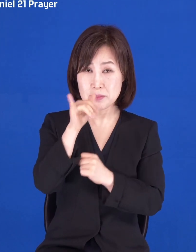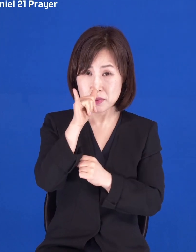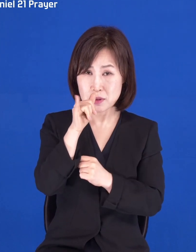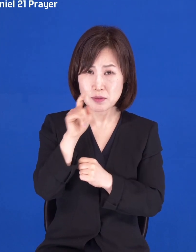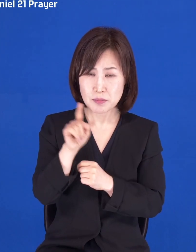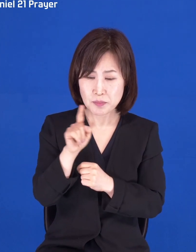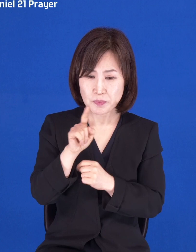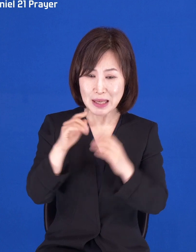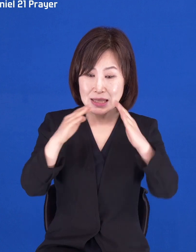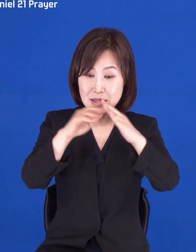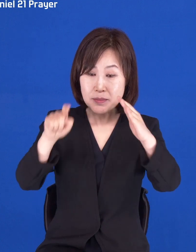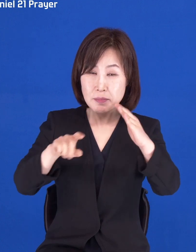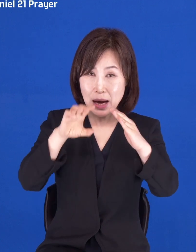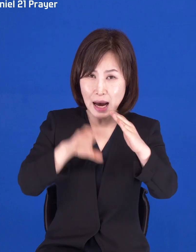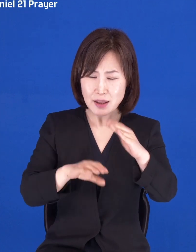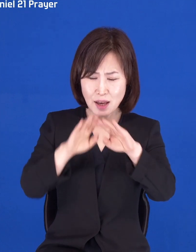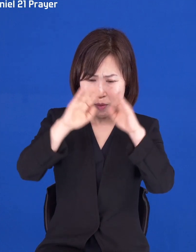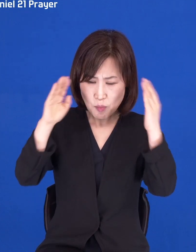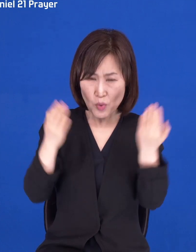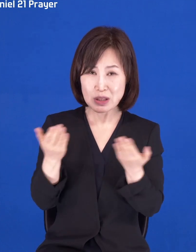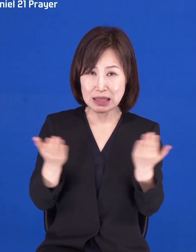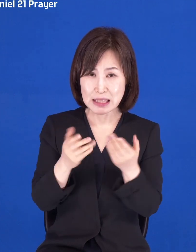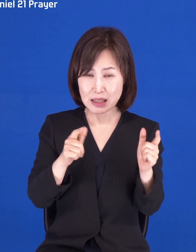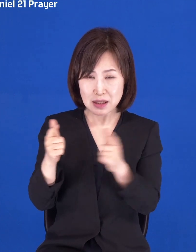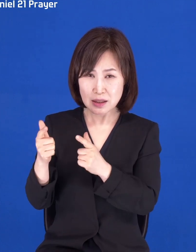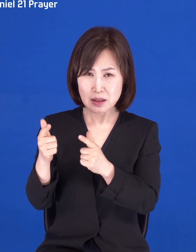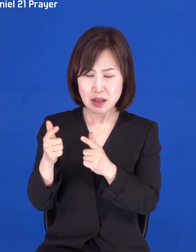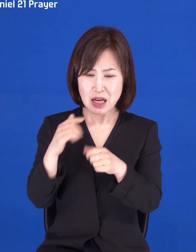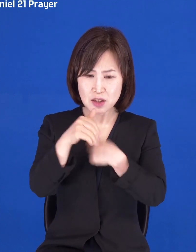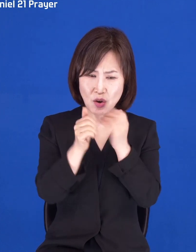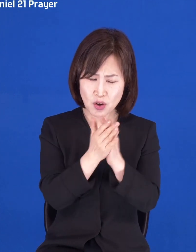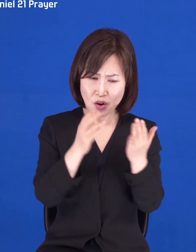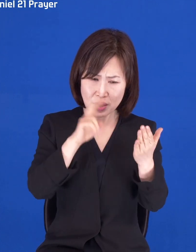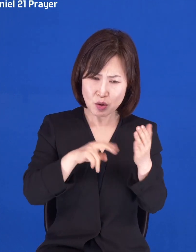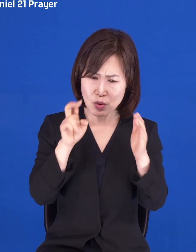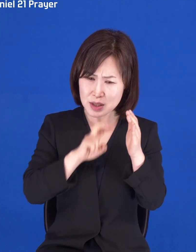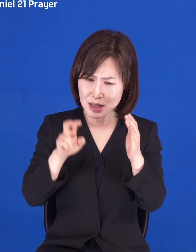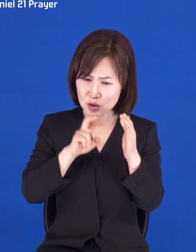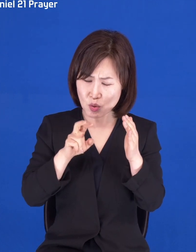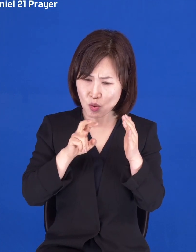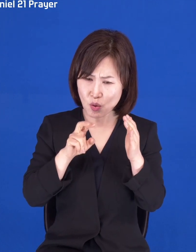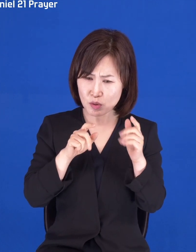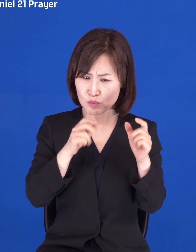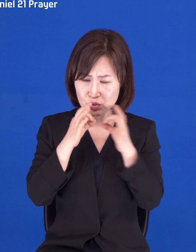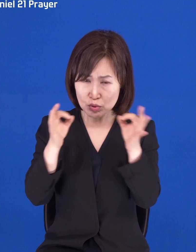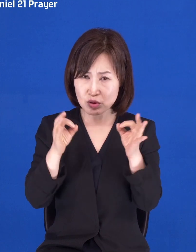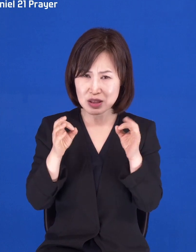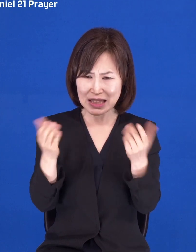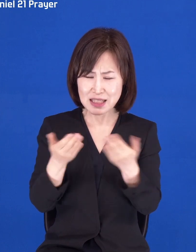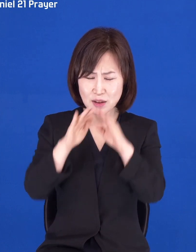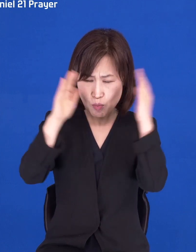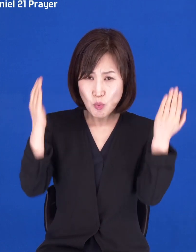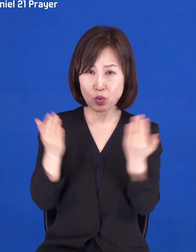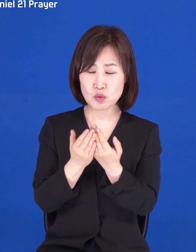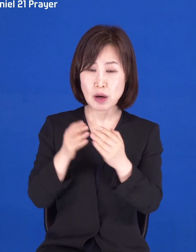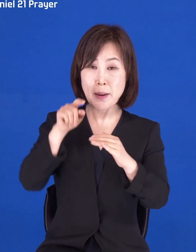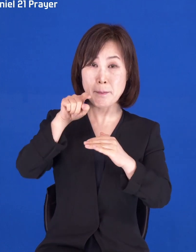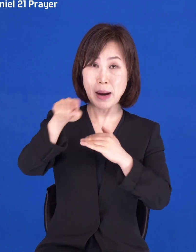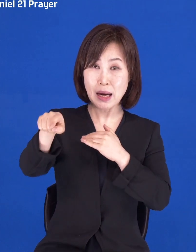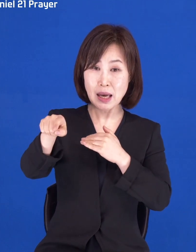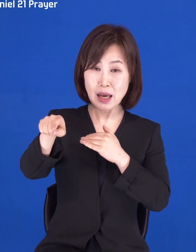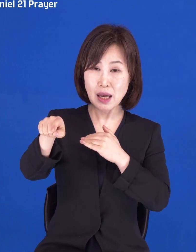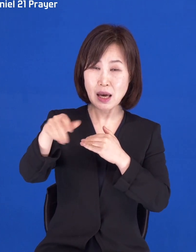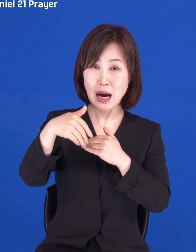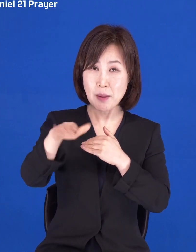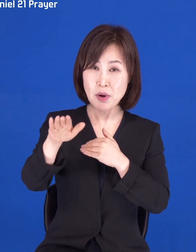집 안에서 있었던 모든 일체 일들은 저 출입문을 열고 밖으로 딱 나가는 순간부터